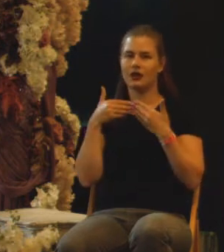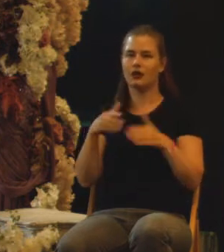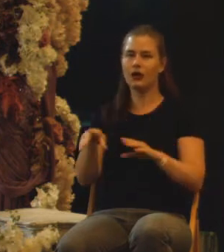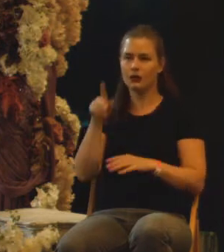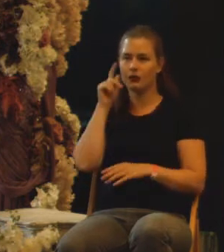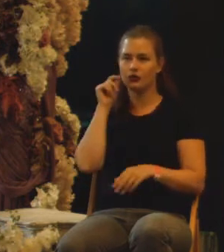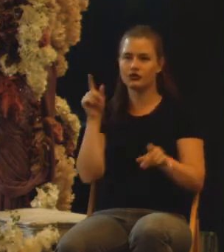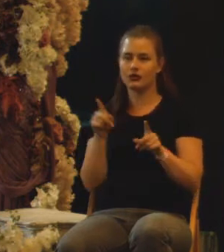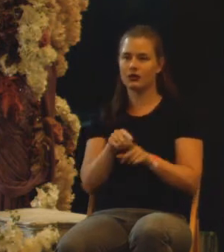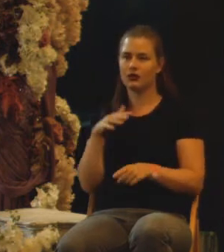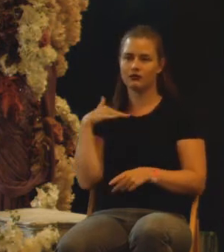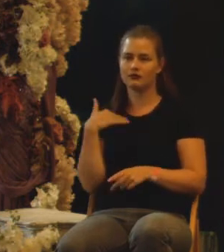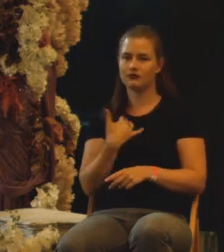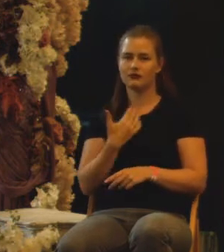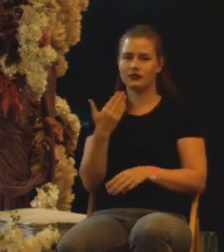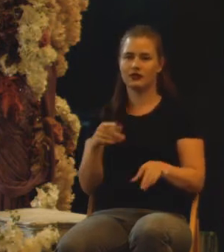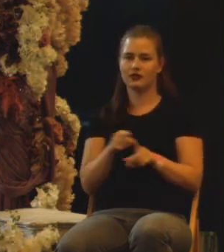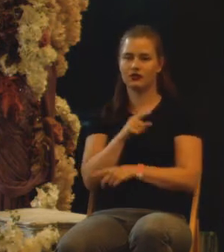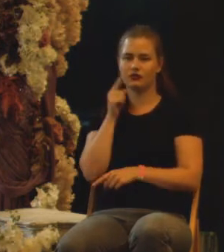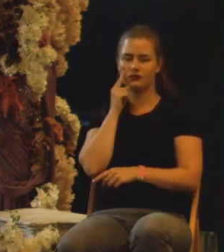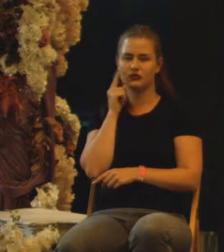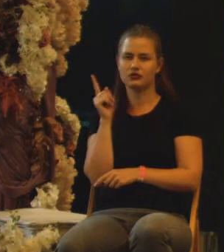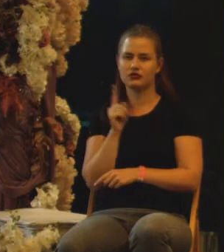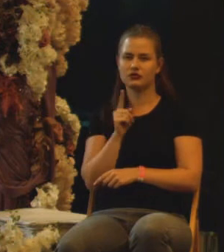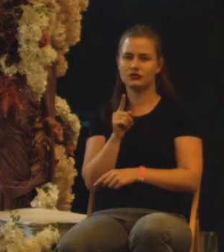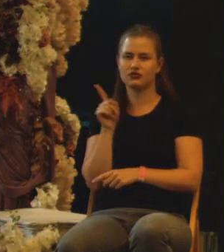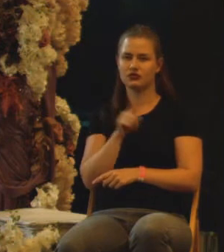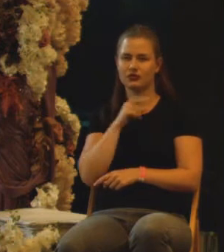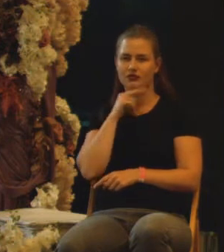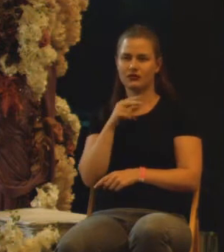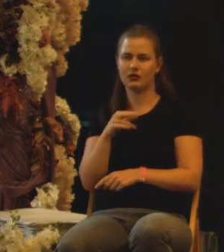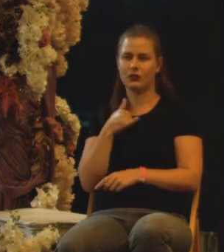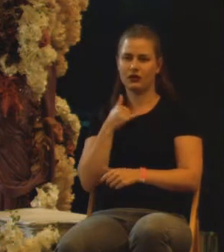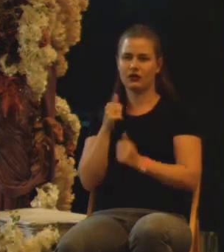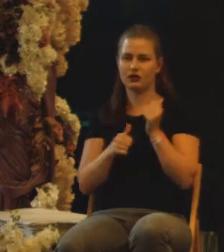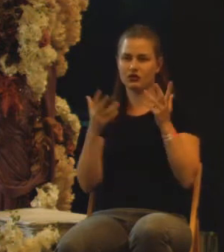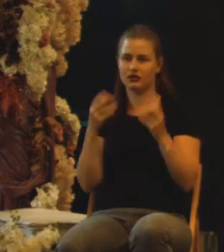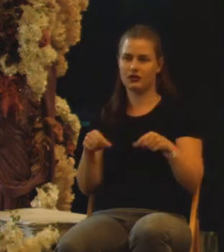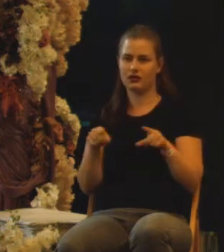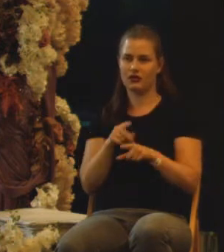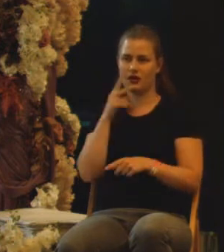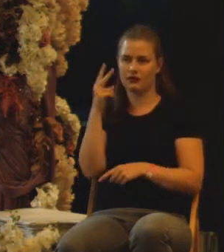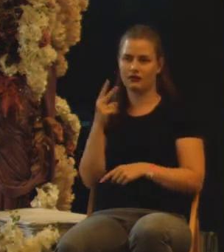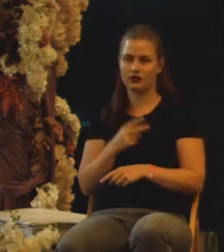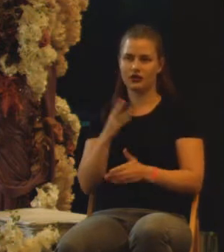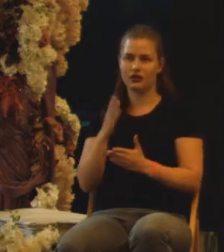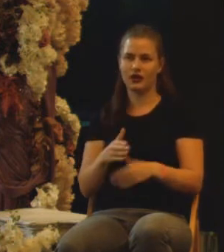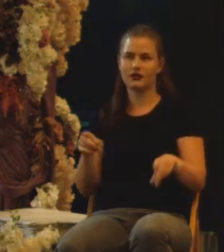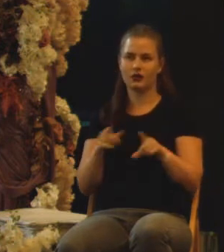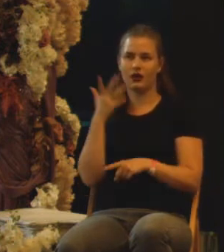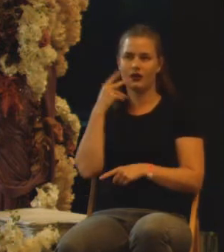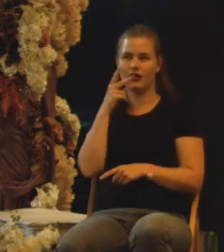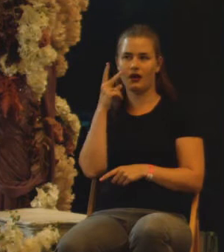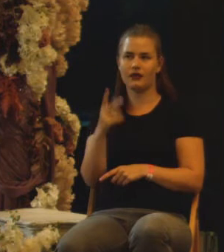такой, вау! А ты такой думаешь, ты что, идиот? Я же каждый день так выгляжу. Есть у вас, бывает у вас такое, когда он вас видит,